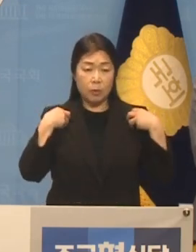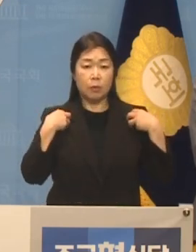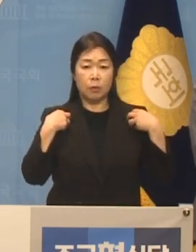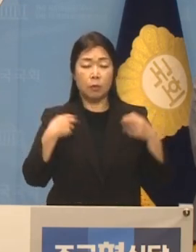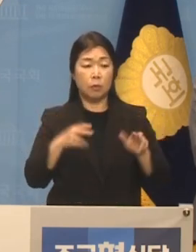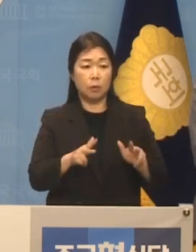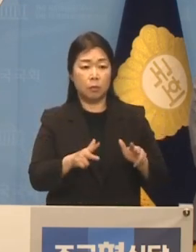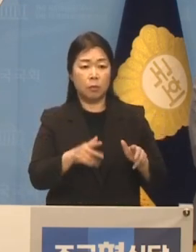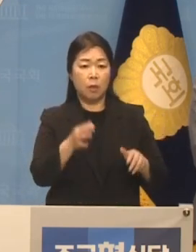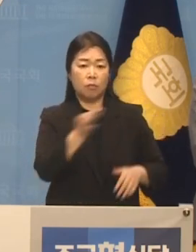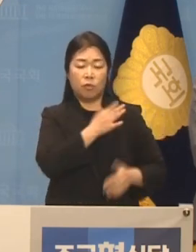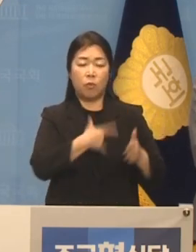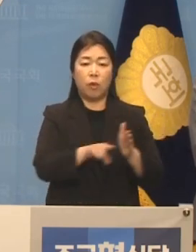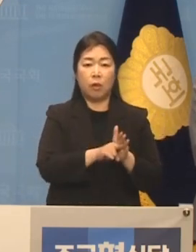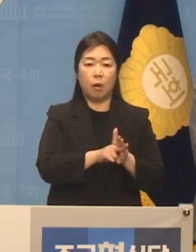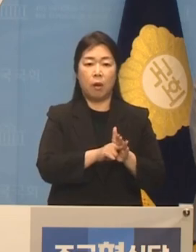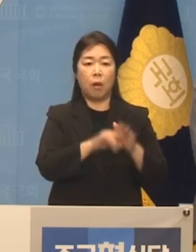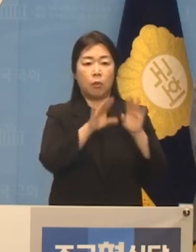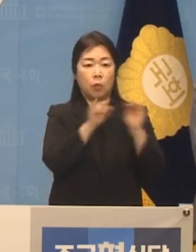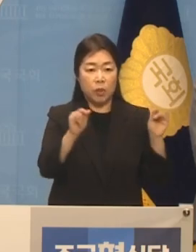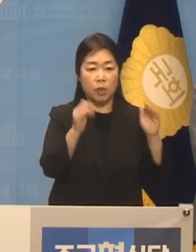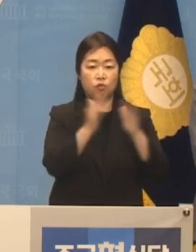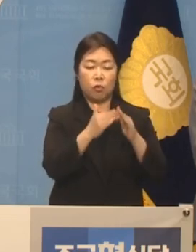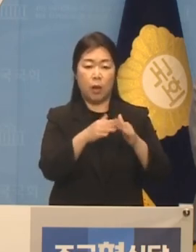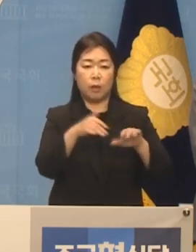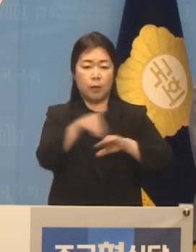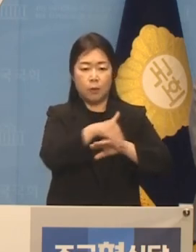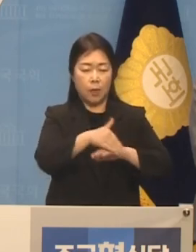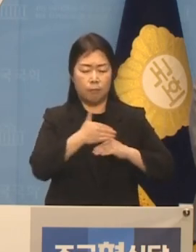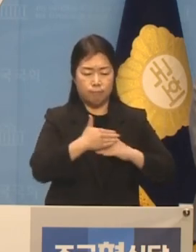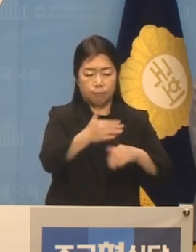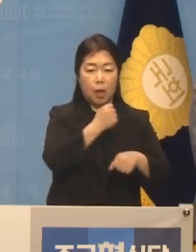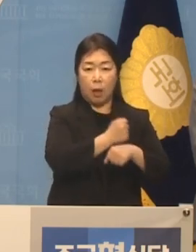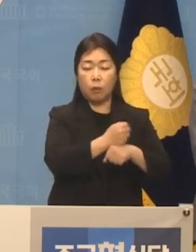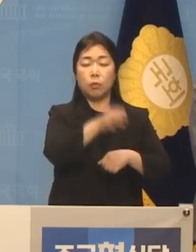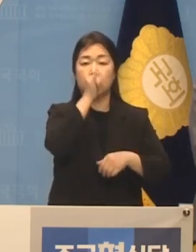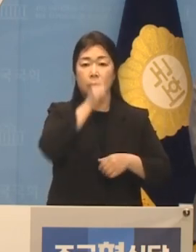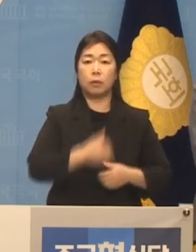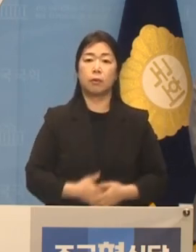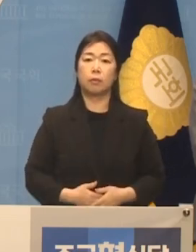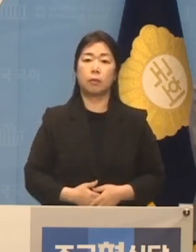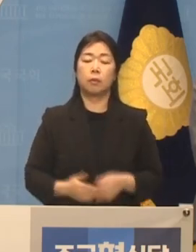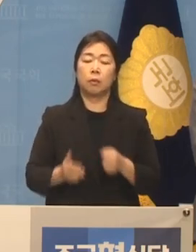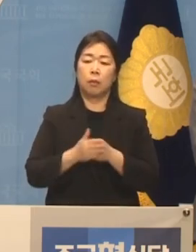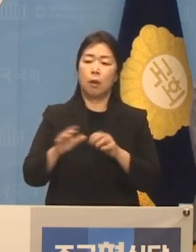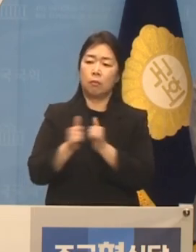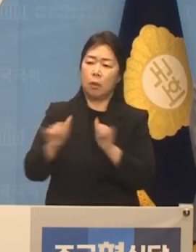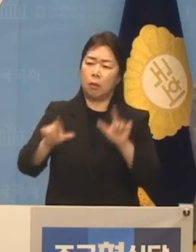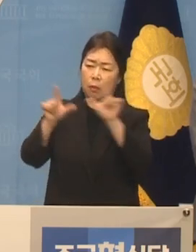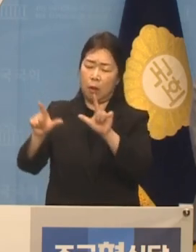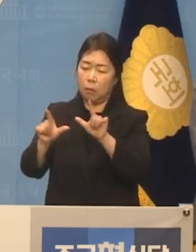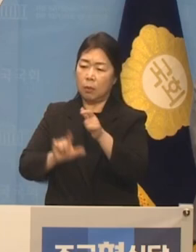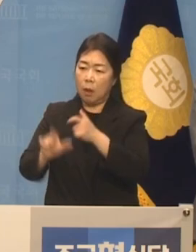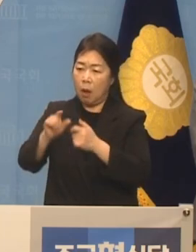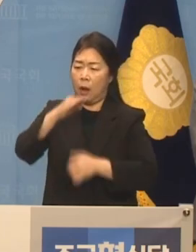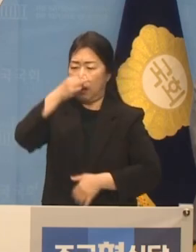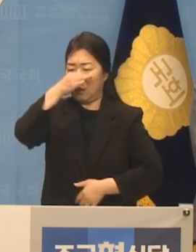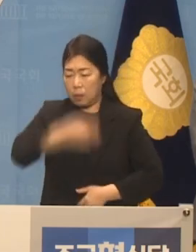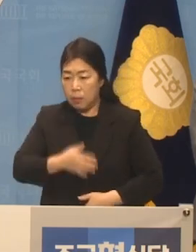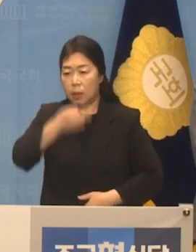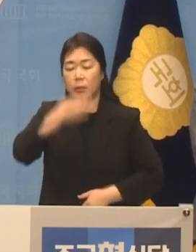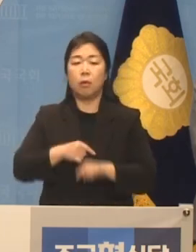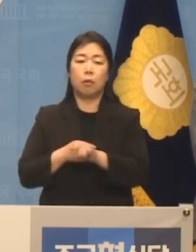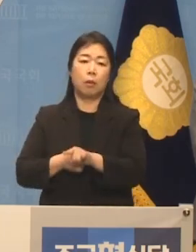위한 토지, 주택 정책을 막무가내로 밀고 나가고 있기 때문에 민생의 현실은 날로 참담해지고 있는